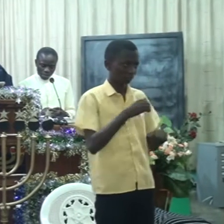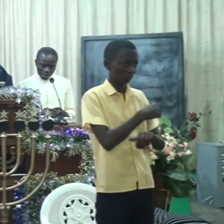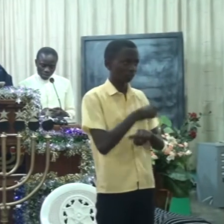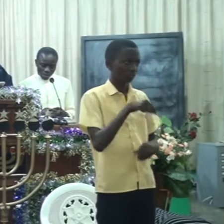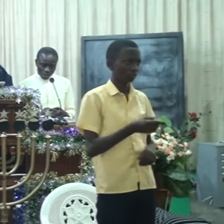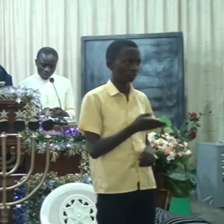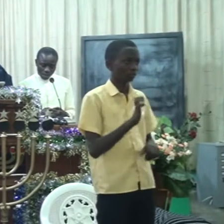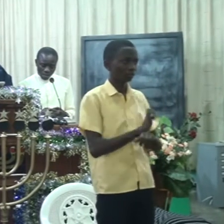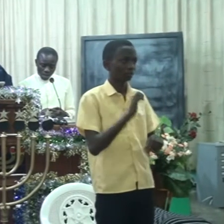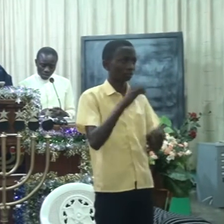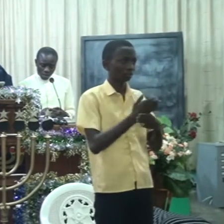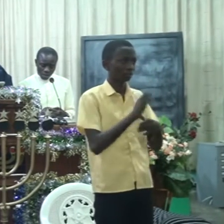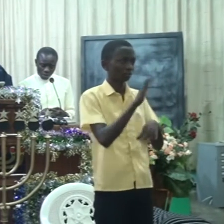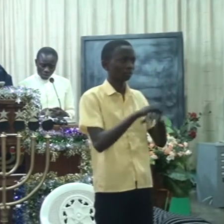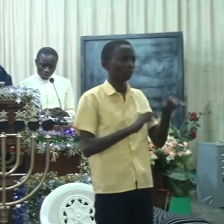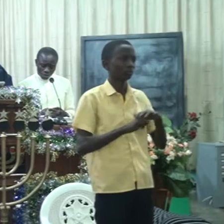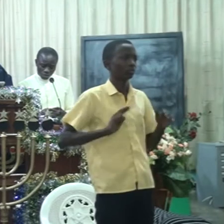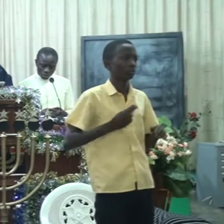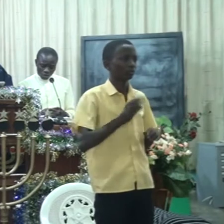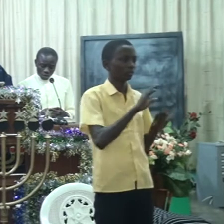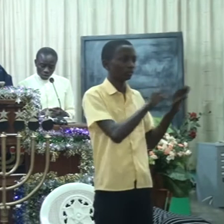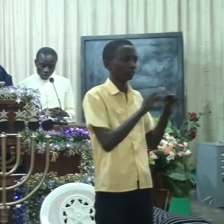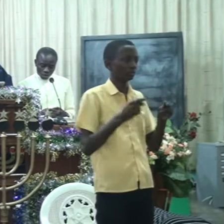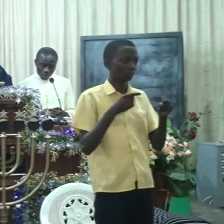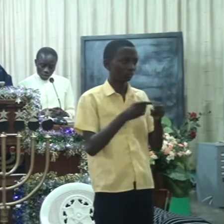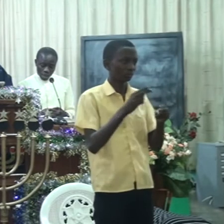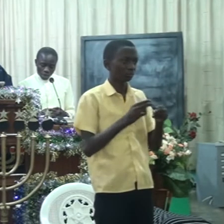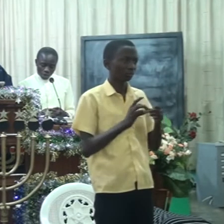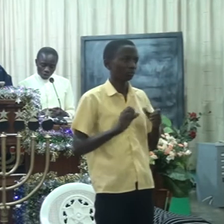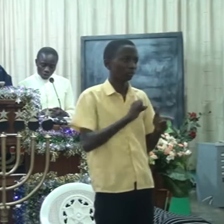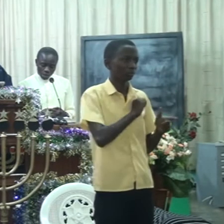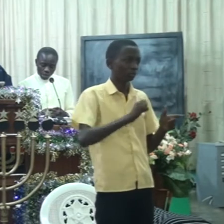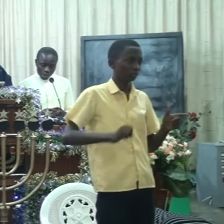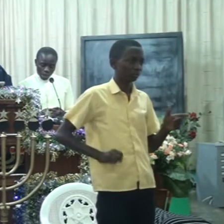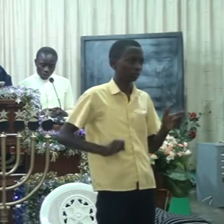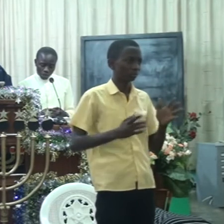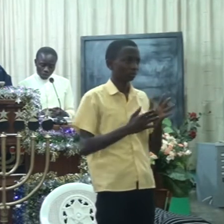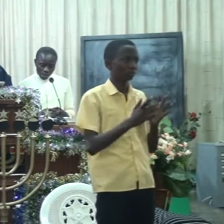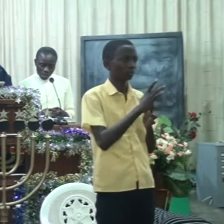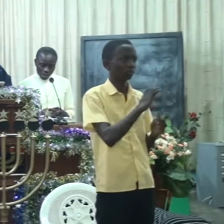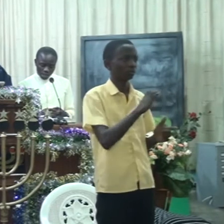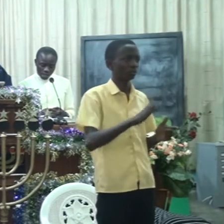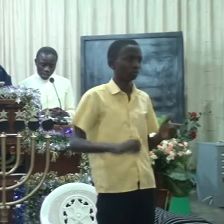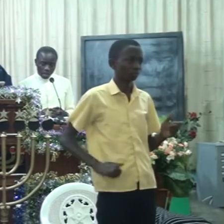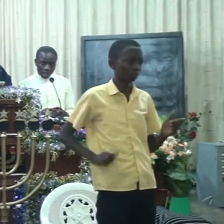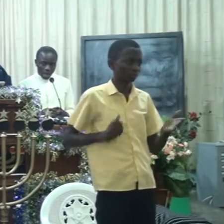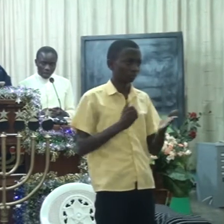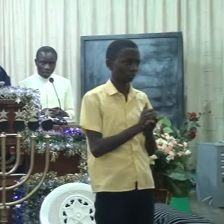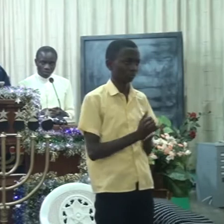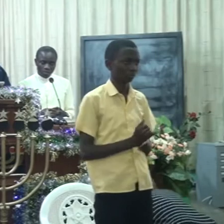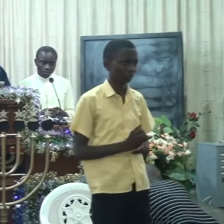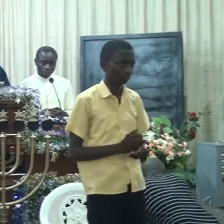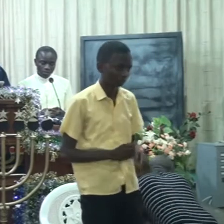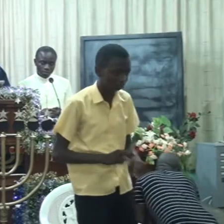hii mikononi mwako tunaikabidhi. Les remettons. Mujina la Bwana na Mwokozi wetu Yesu Kristo. Seigneur et Sauveur Jésus-Christ. Amen.